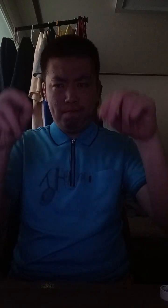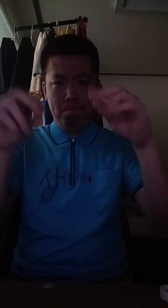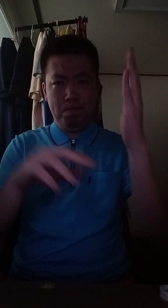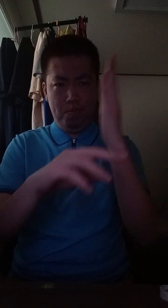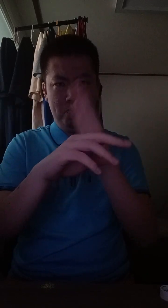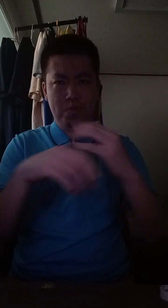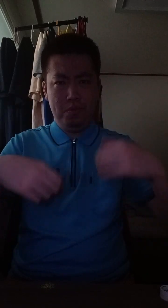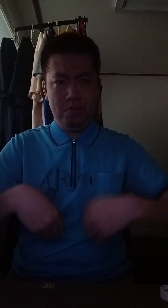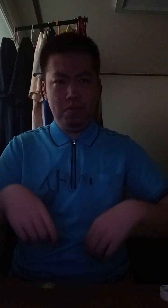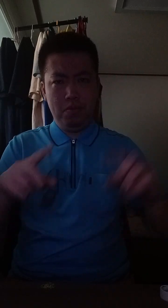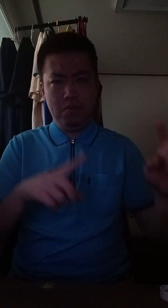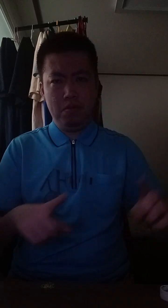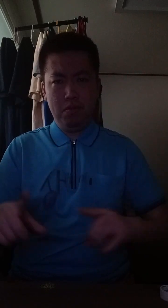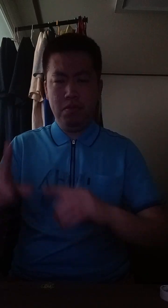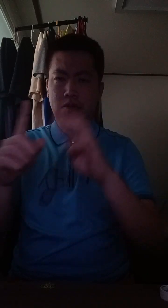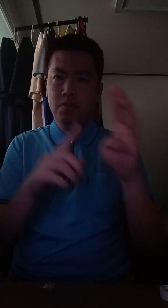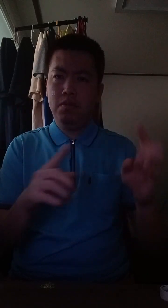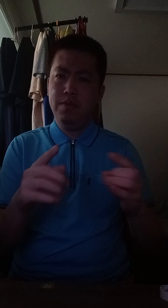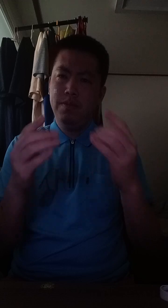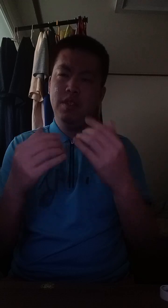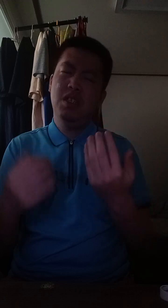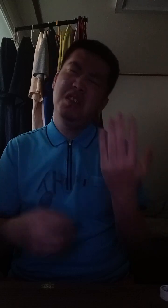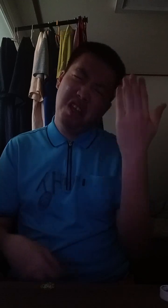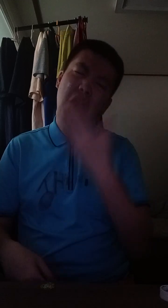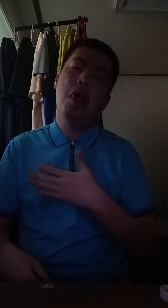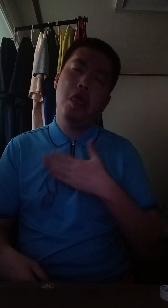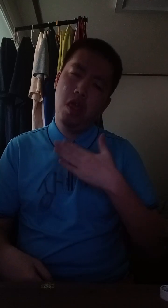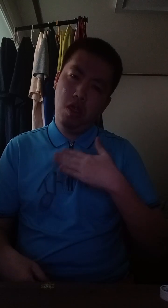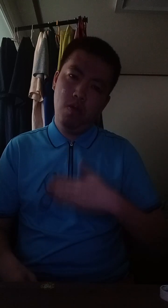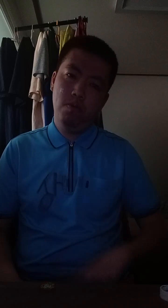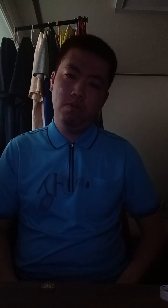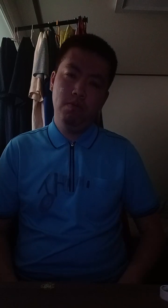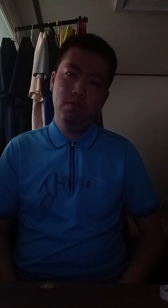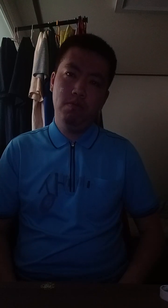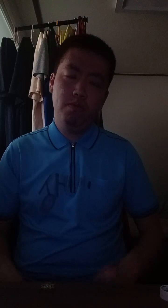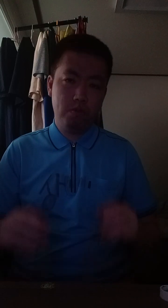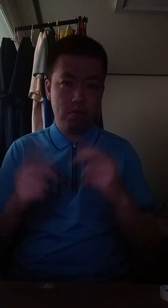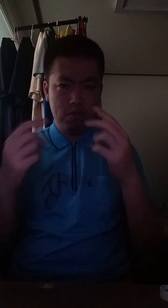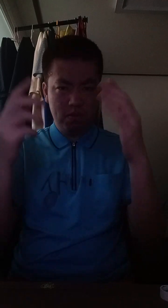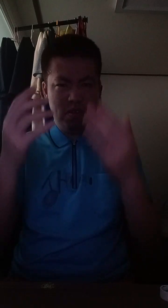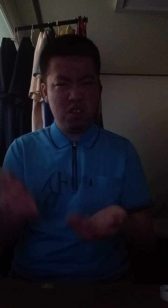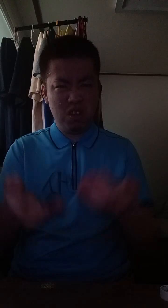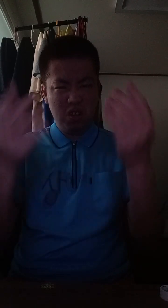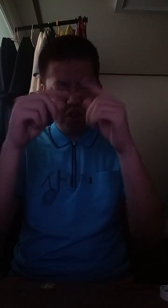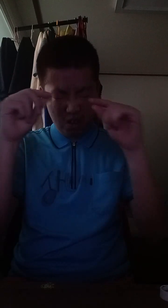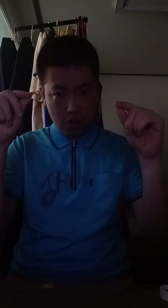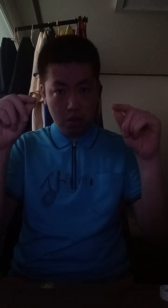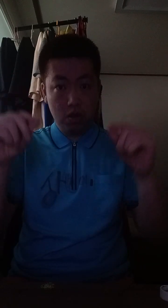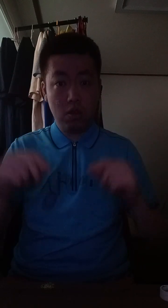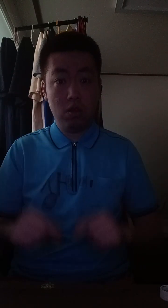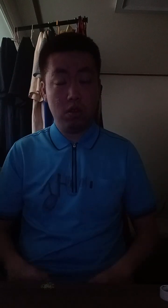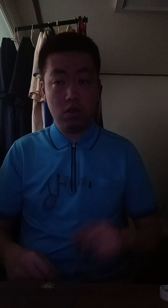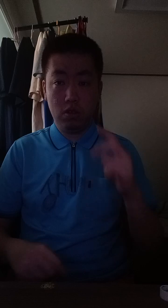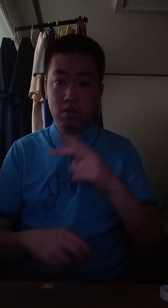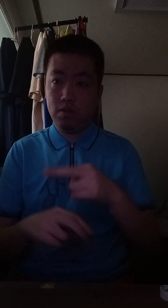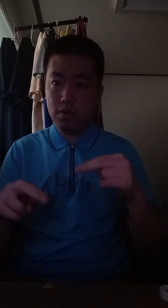공급이 중단돼 400가구가 불편을 겪었습니다. 연일 반복되는 정전. 한국전력은